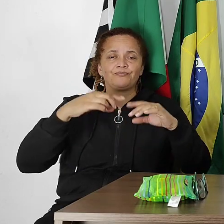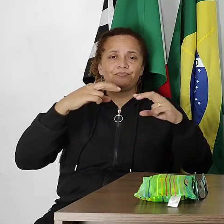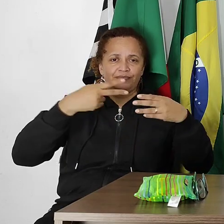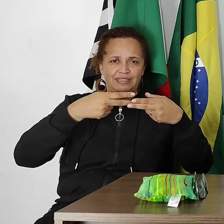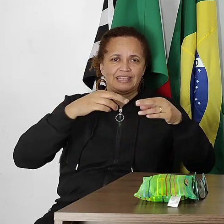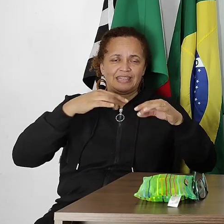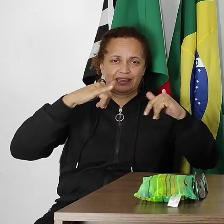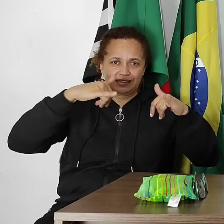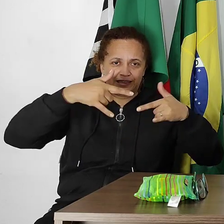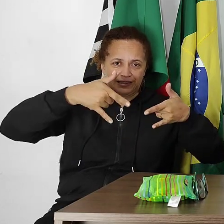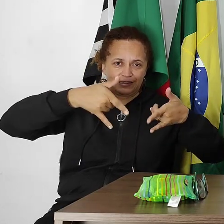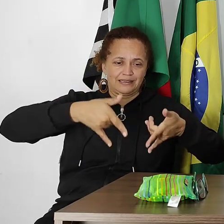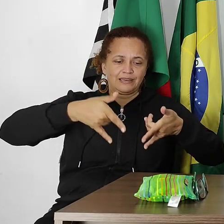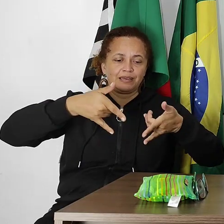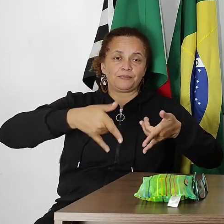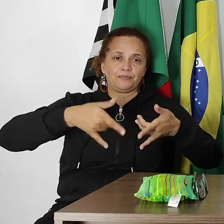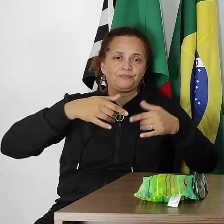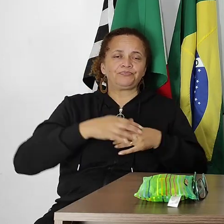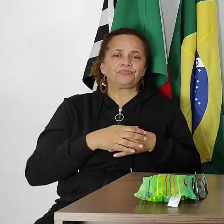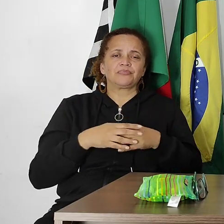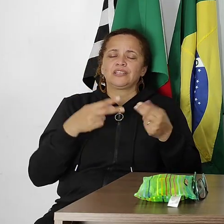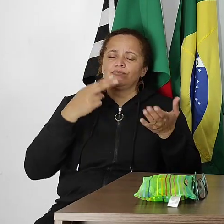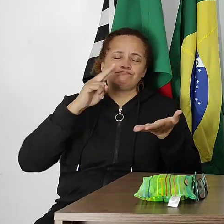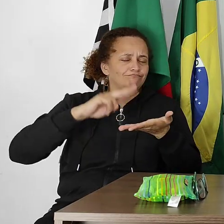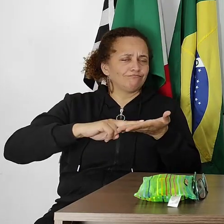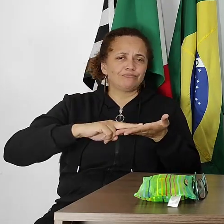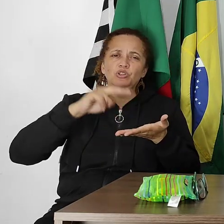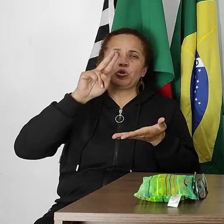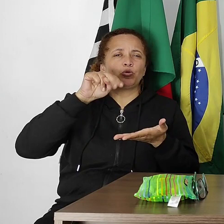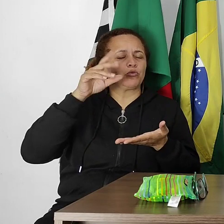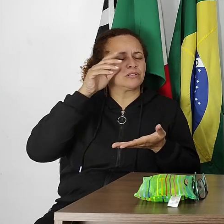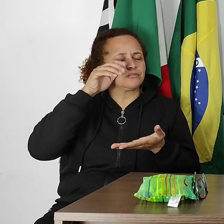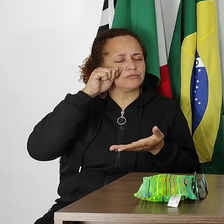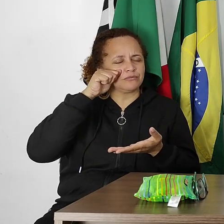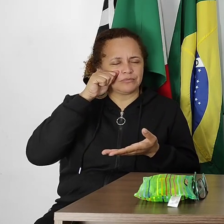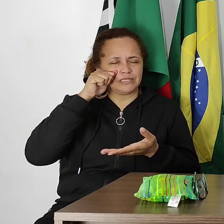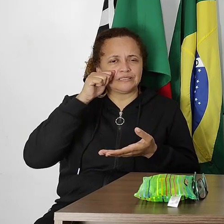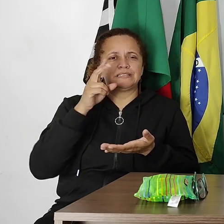chorando, uma tristeza profunda, querendo